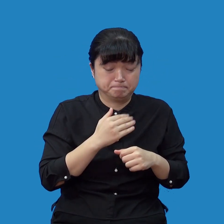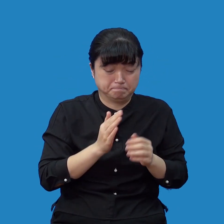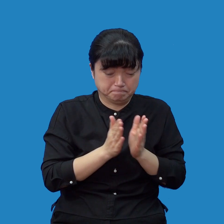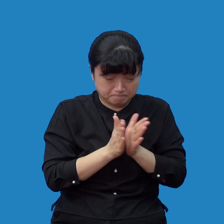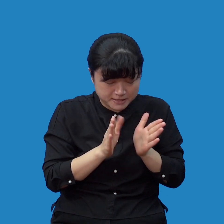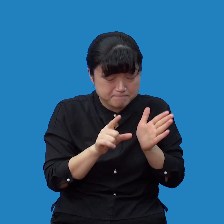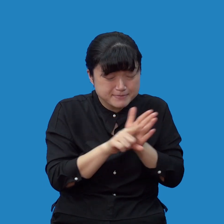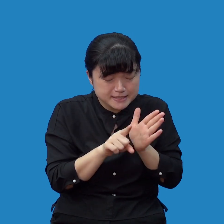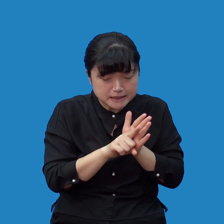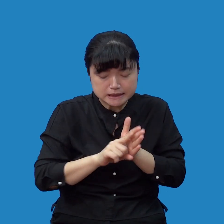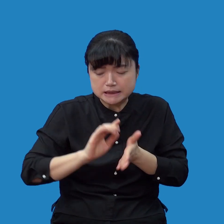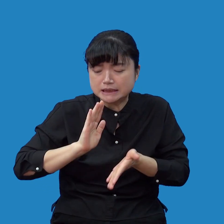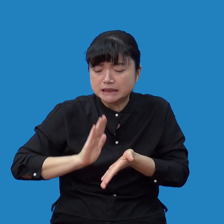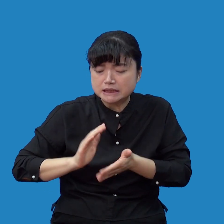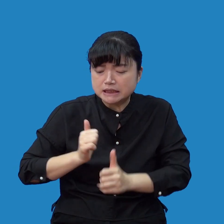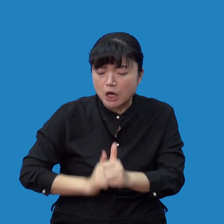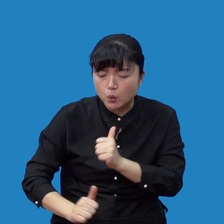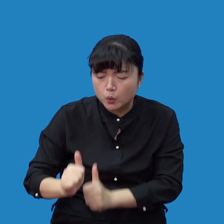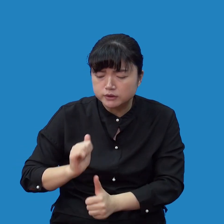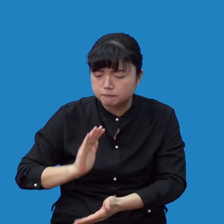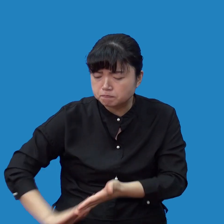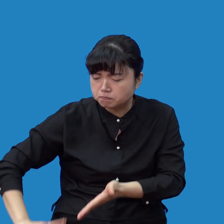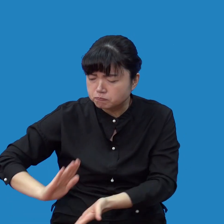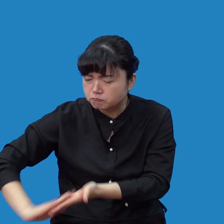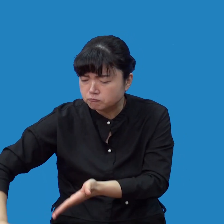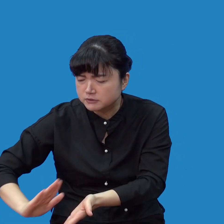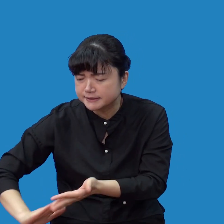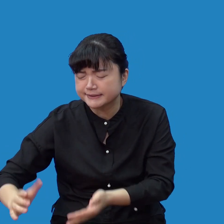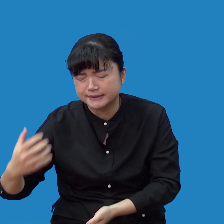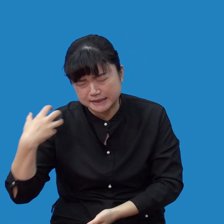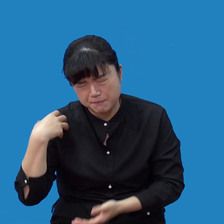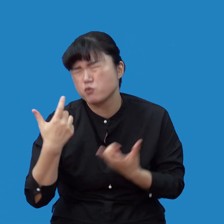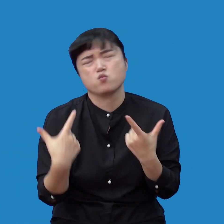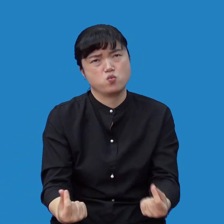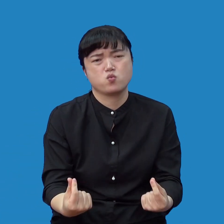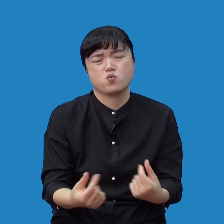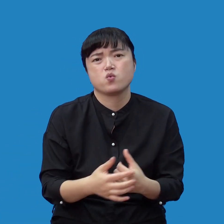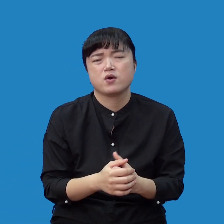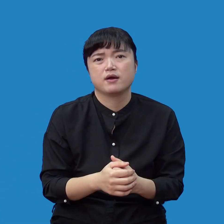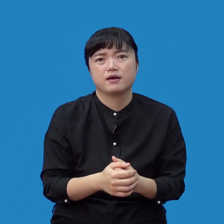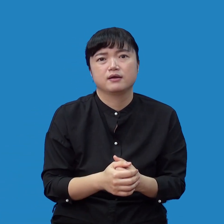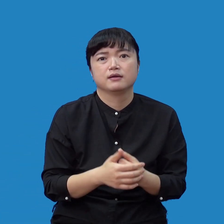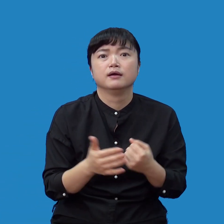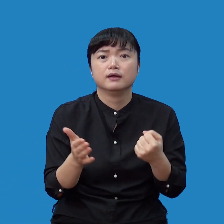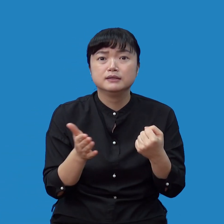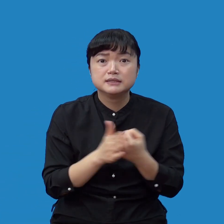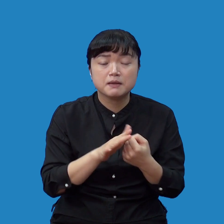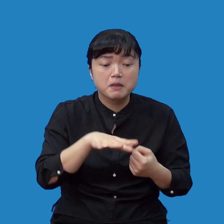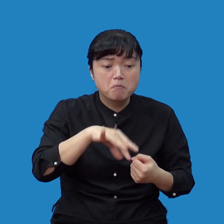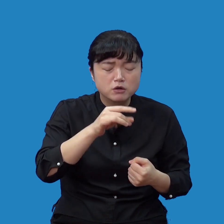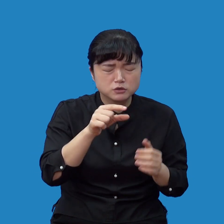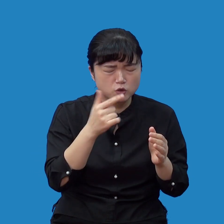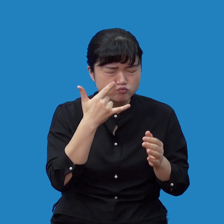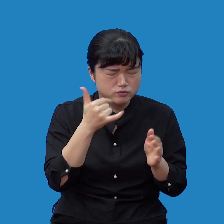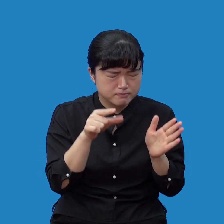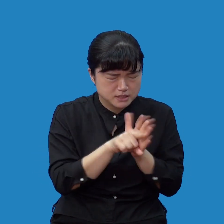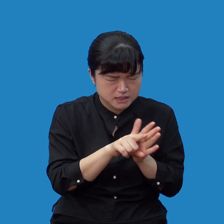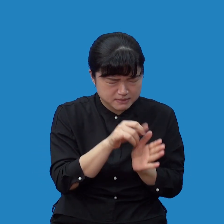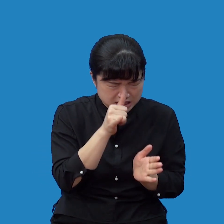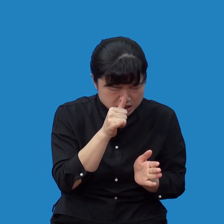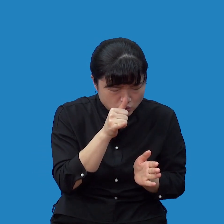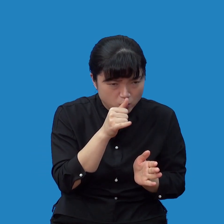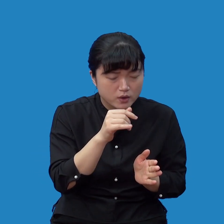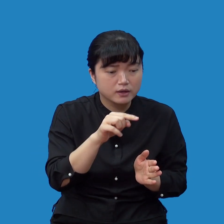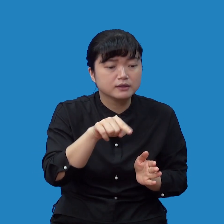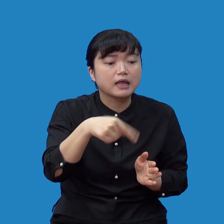믿음을 자손들에게 물려줘야 될 사명은 동일합니다. 그래서 항상 먼저 부모의 믿음이 있고